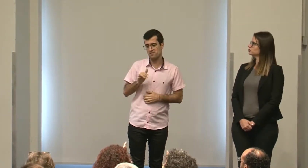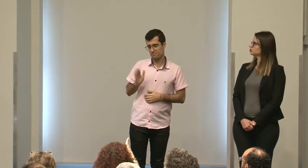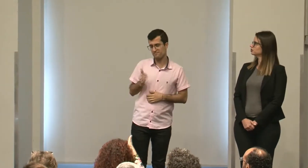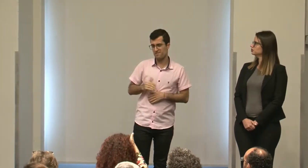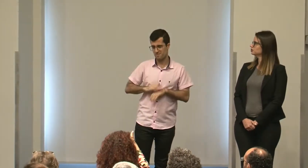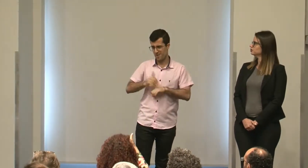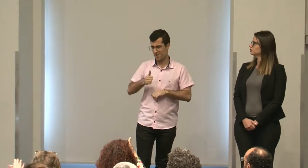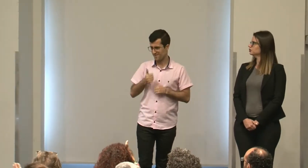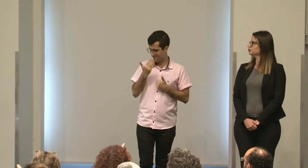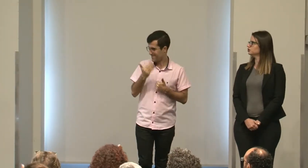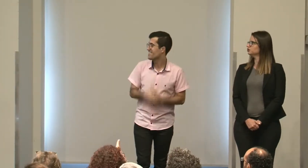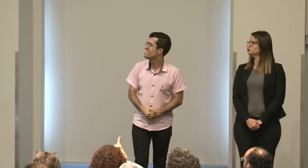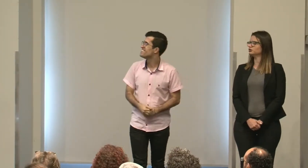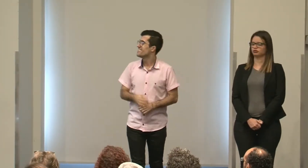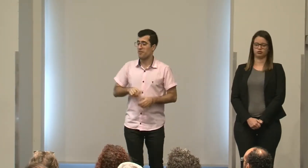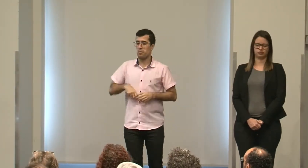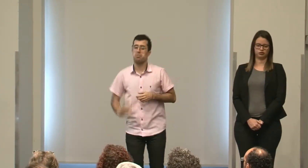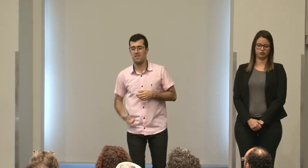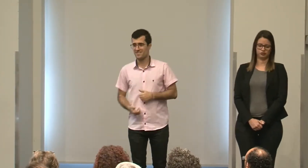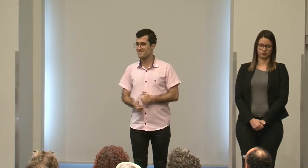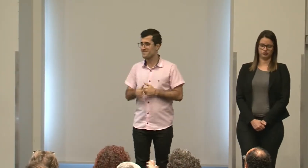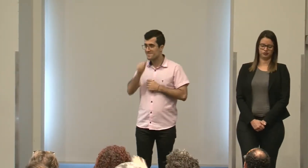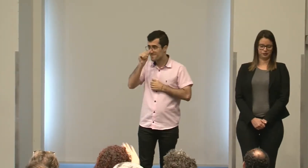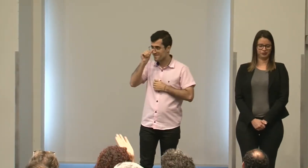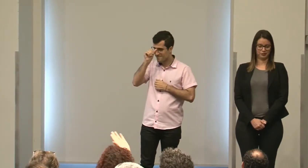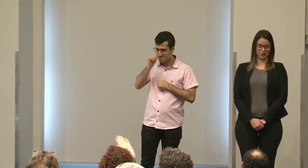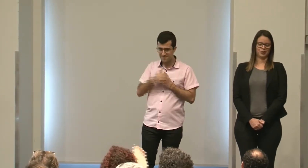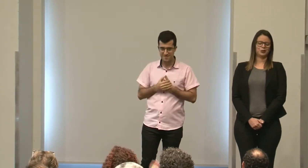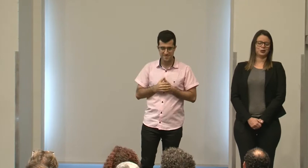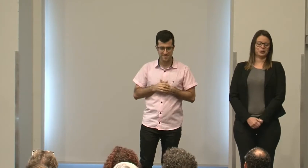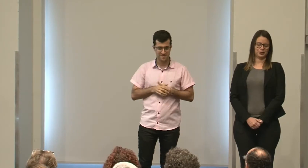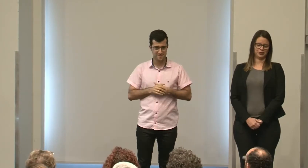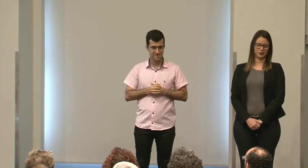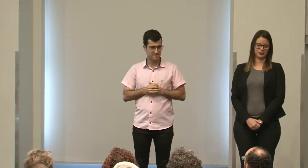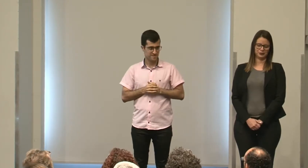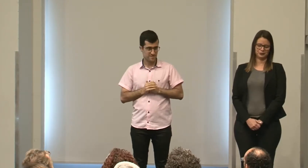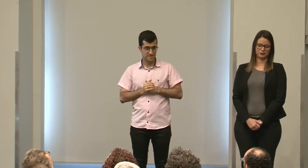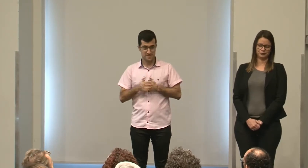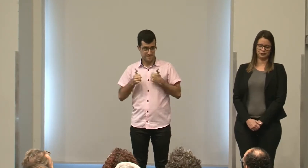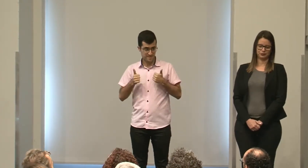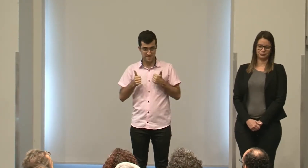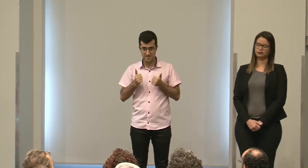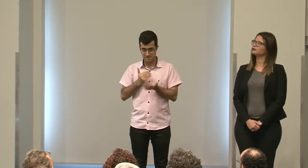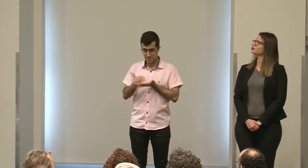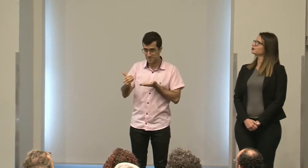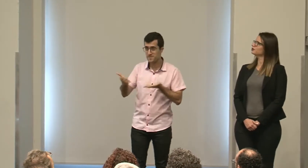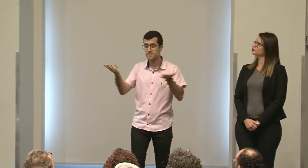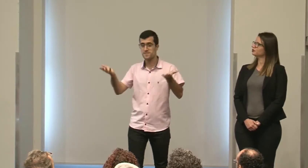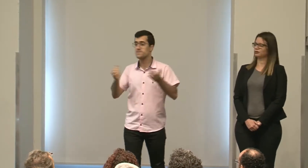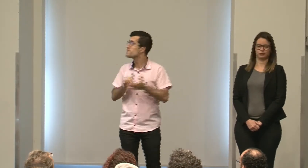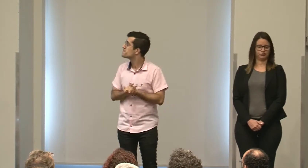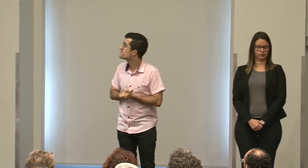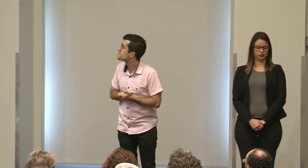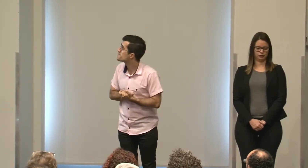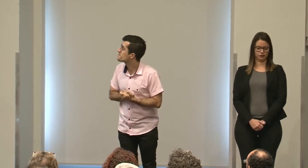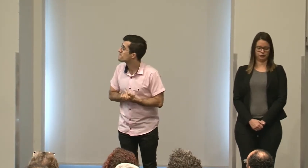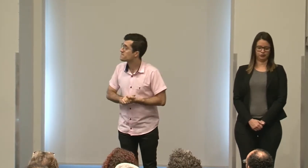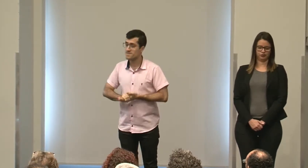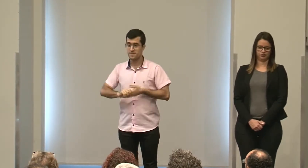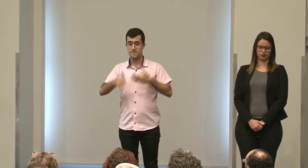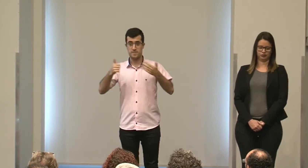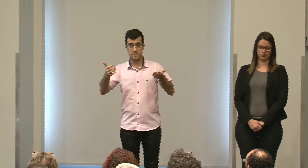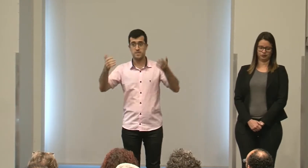Melhor, porque eu vou ter que interromper a sinalização para passar, e aí fica mais cômodo. Ok, podemos